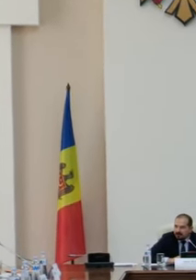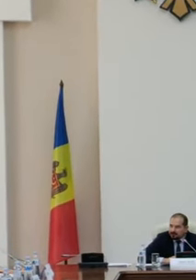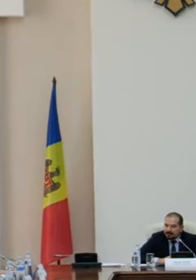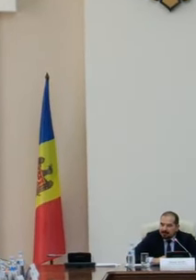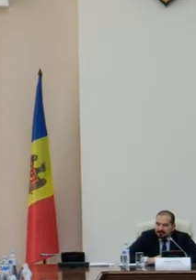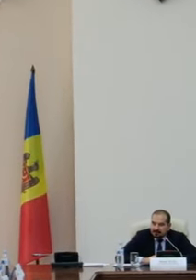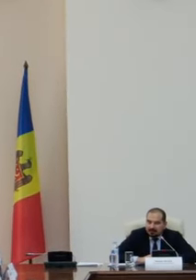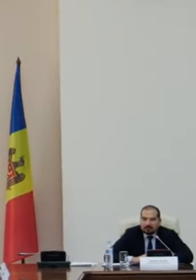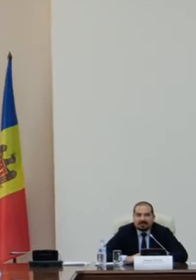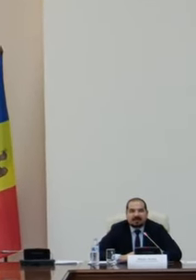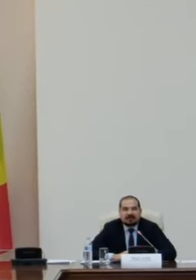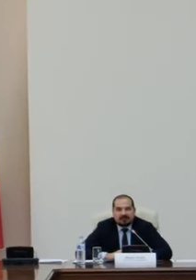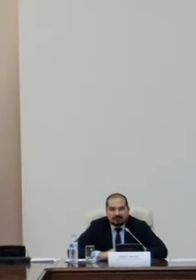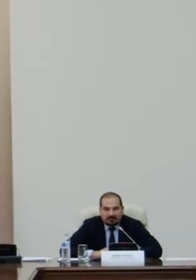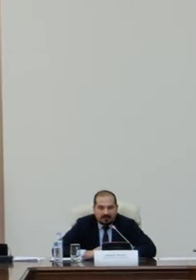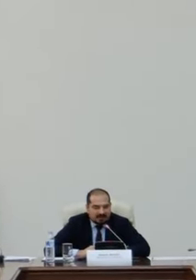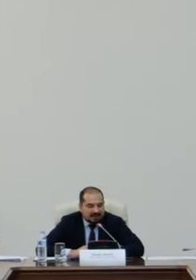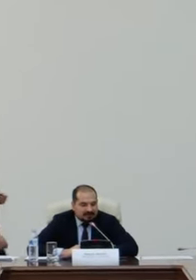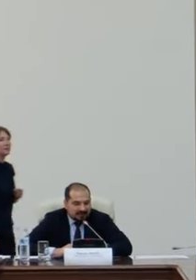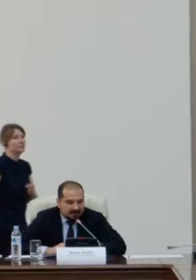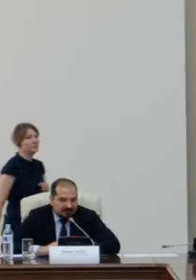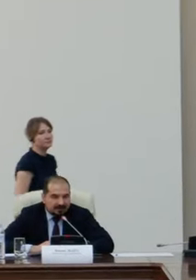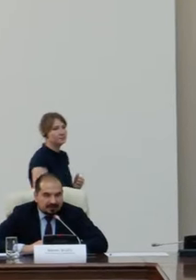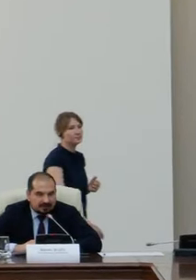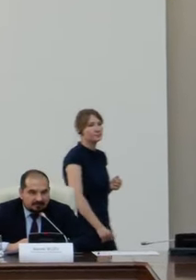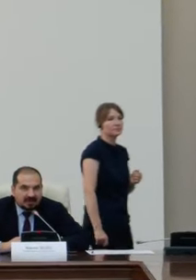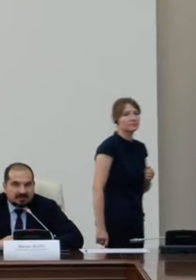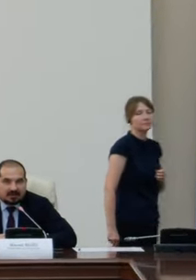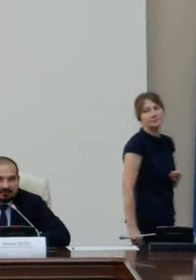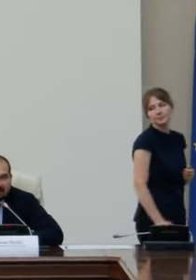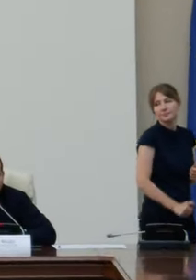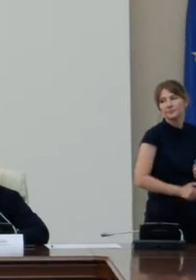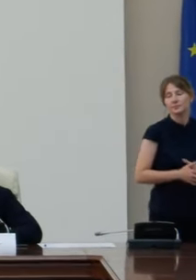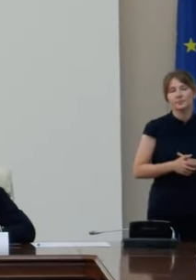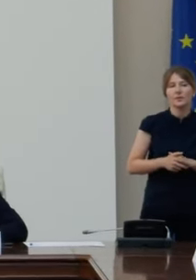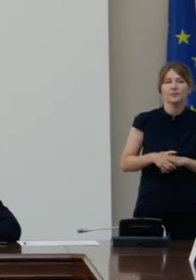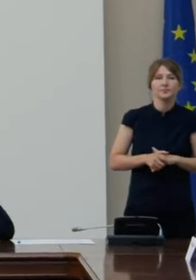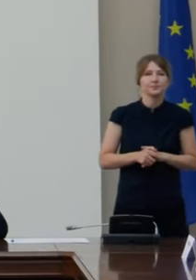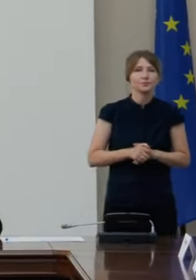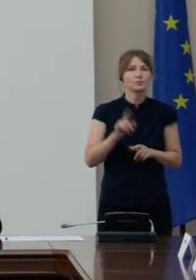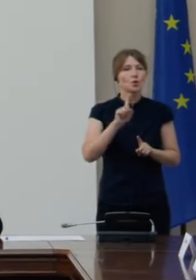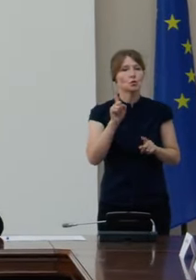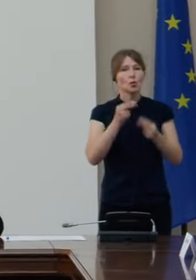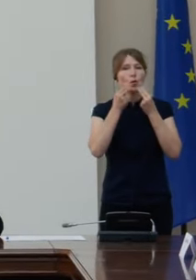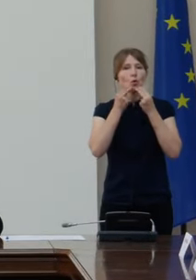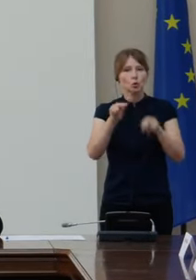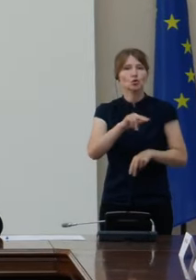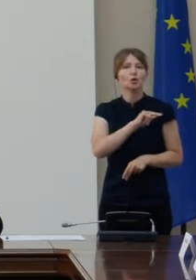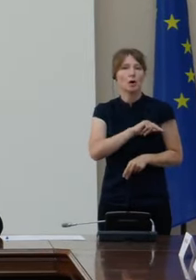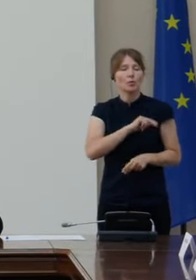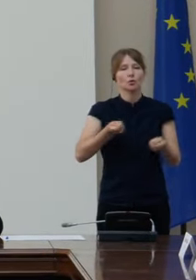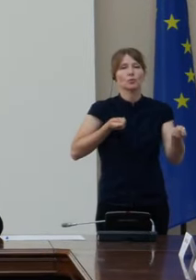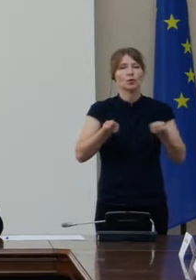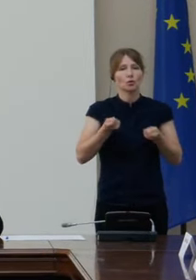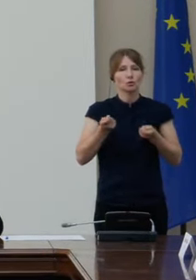a aduce cât mai aproape de realitate ideea de management al performanței. Foarte